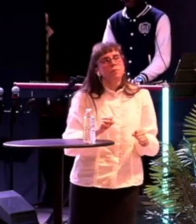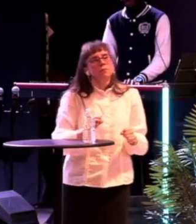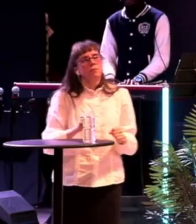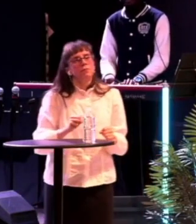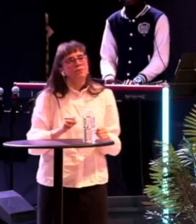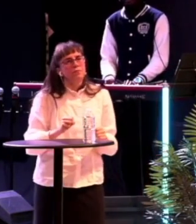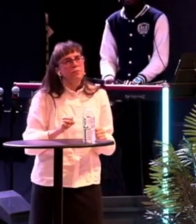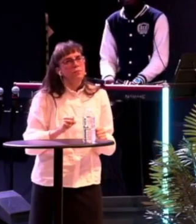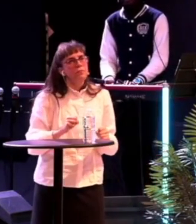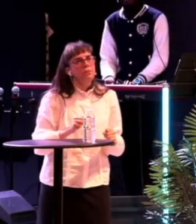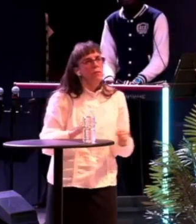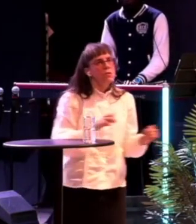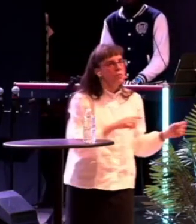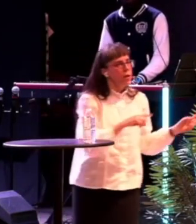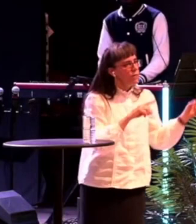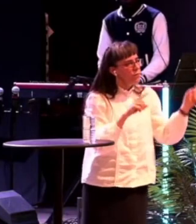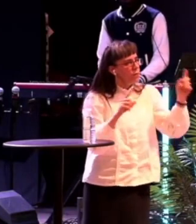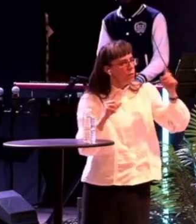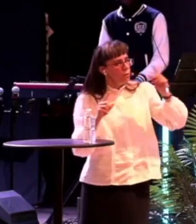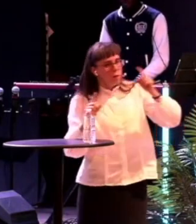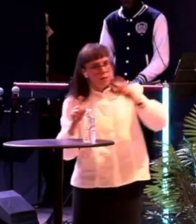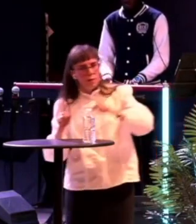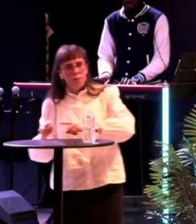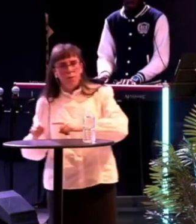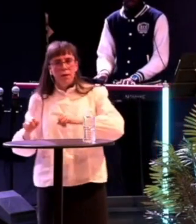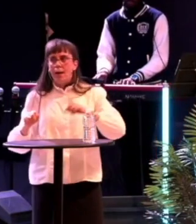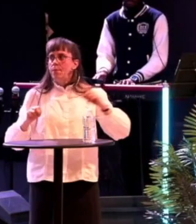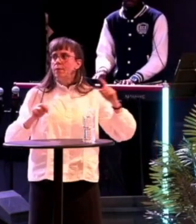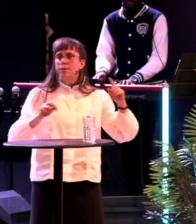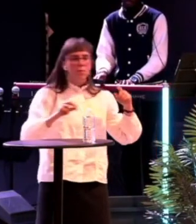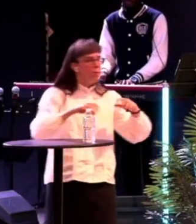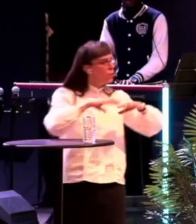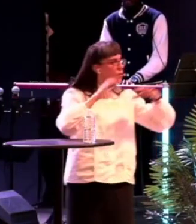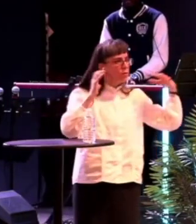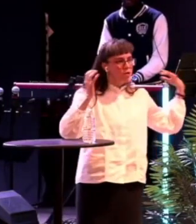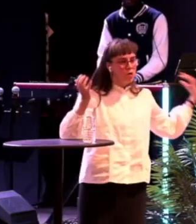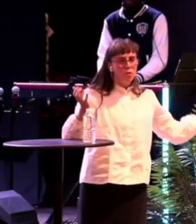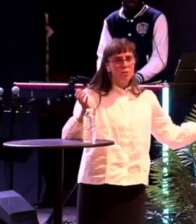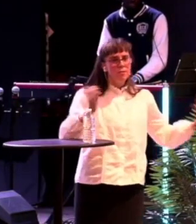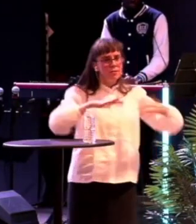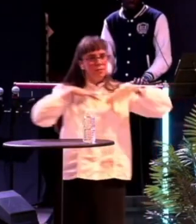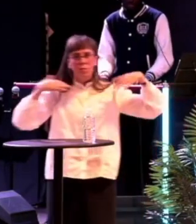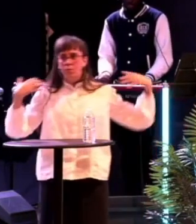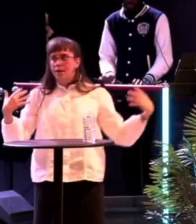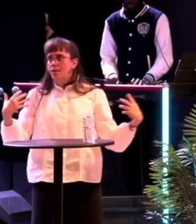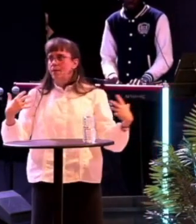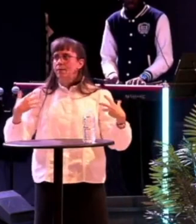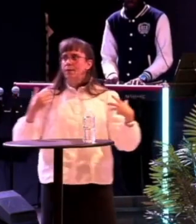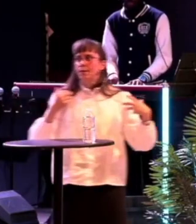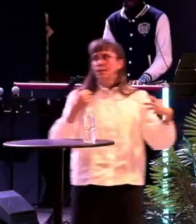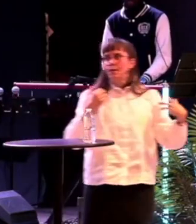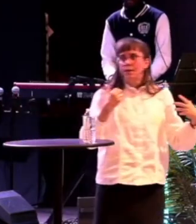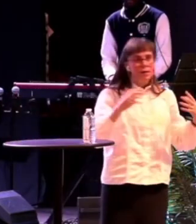les noces de l'agneau. And just after the wedding on va festoyer. Oh, on va festoyer. Frères et sœurs, ça fait